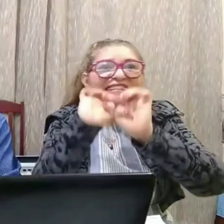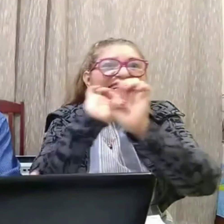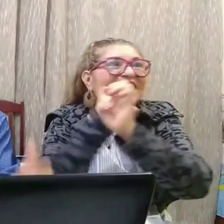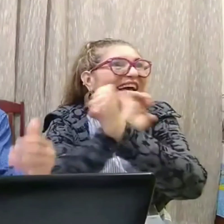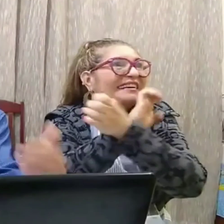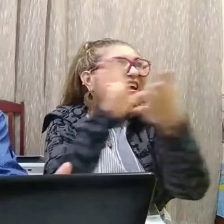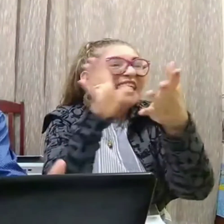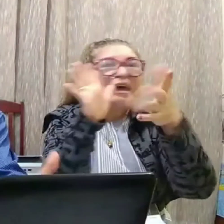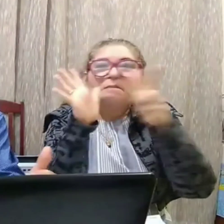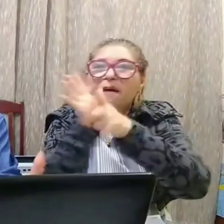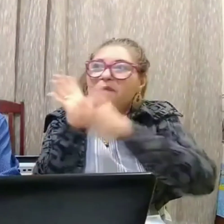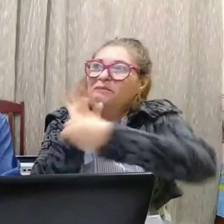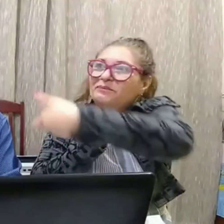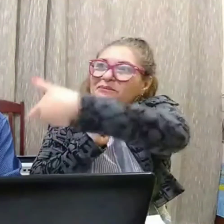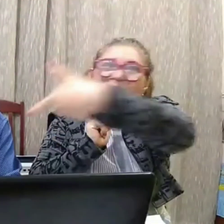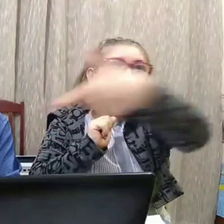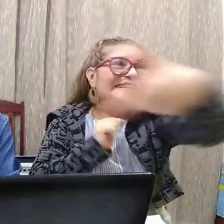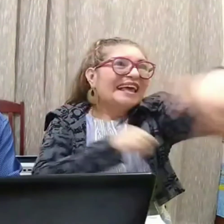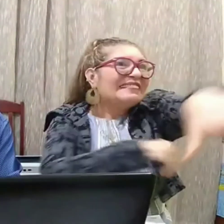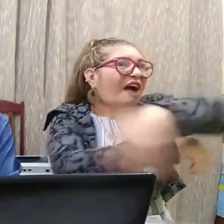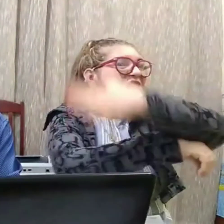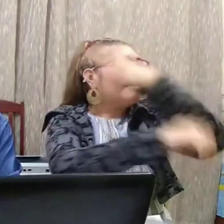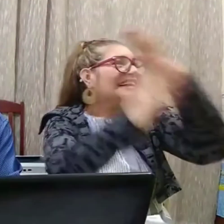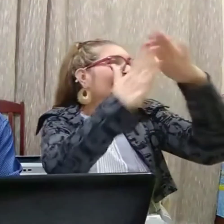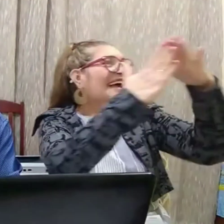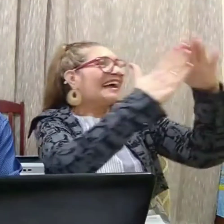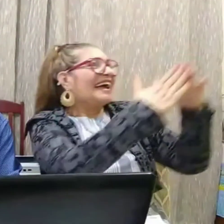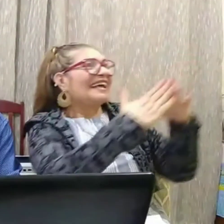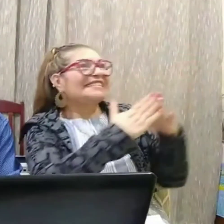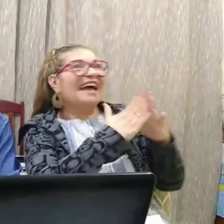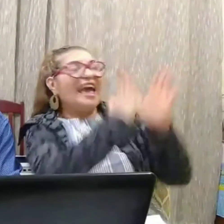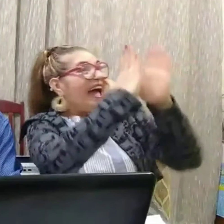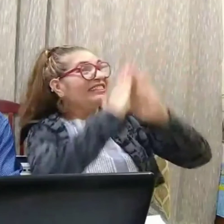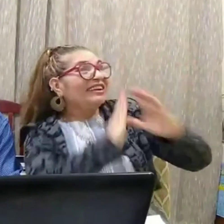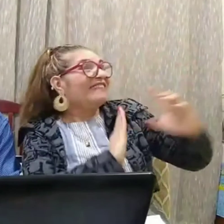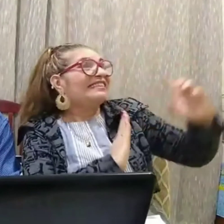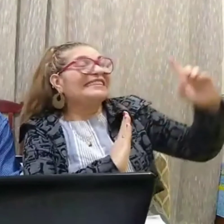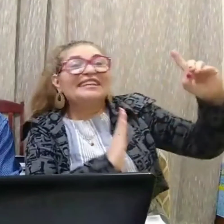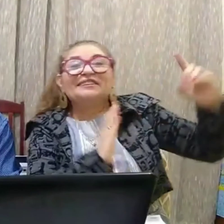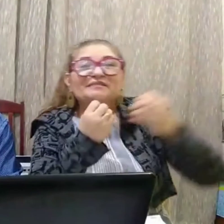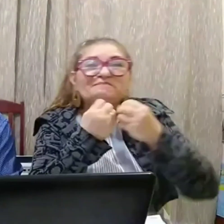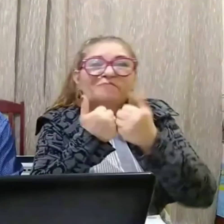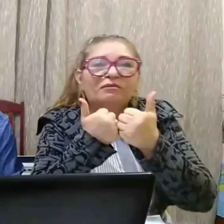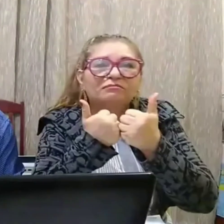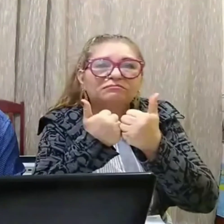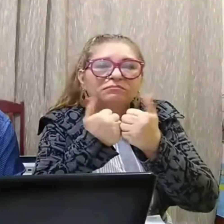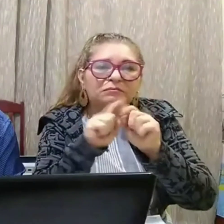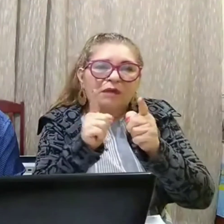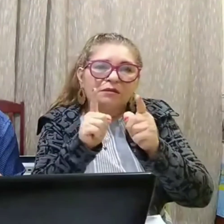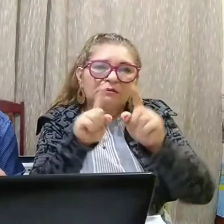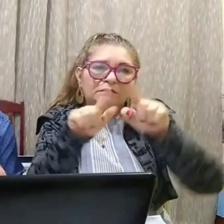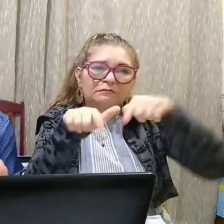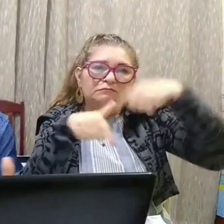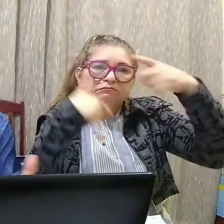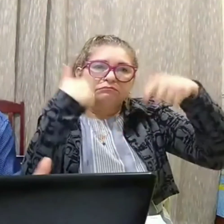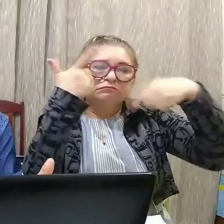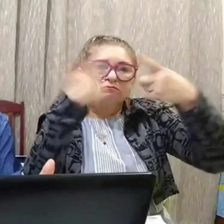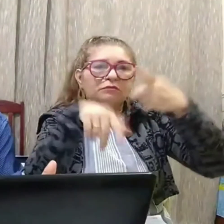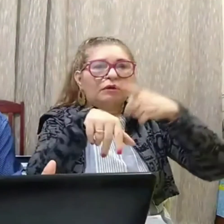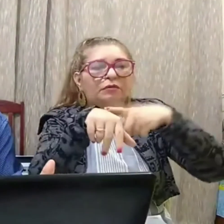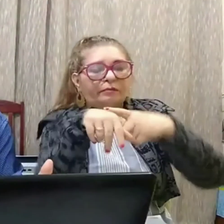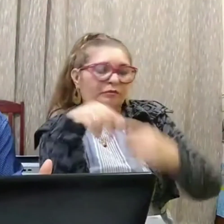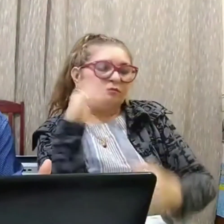evangelismo, adorava a Deus de maneira como Deus quer ser adorado. Mas o tempo passou e alguma